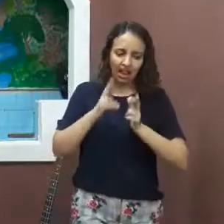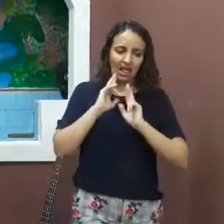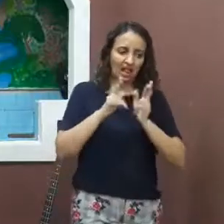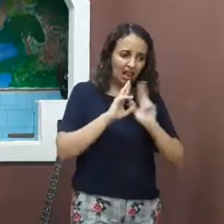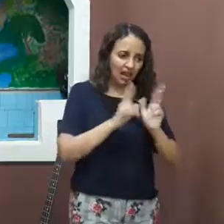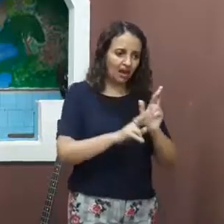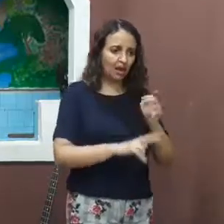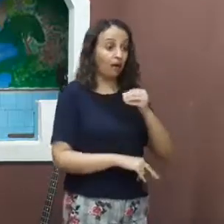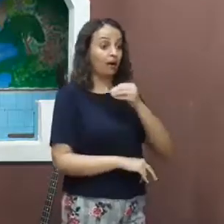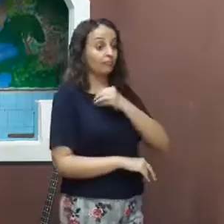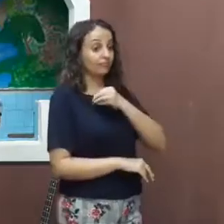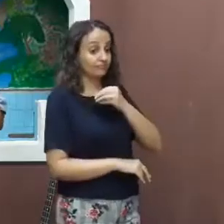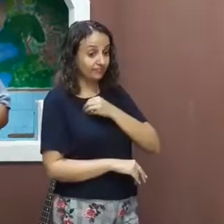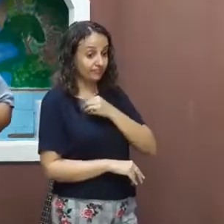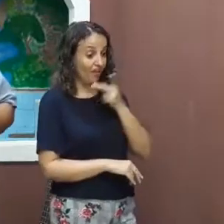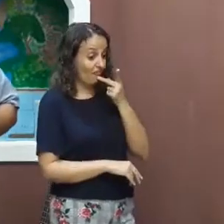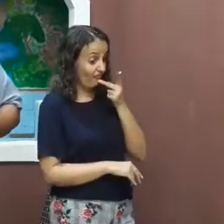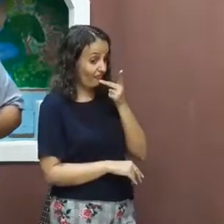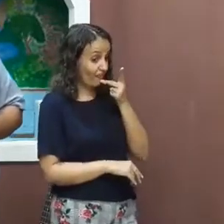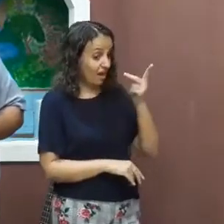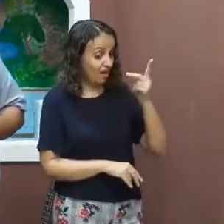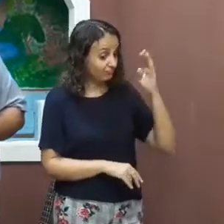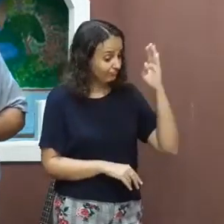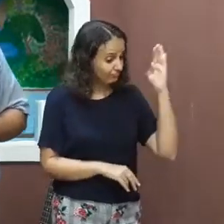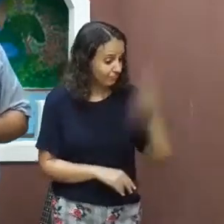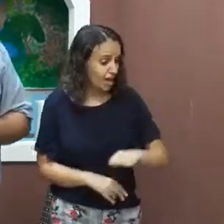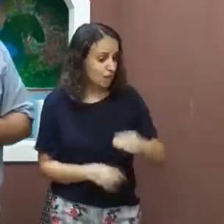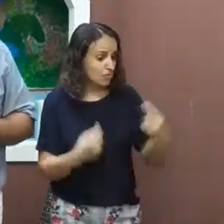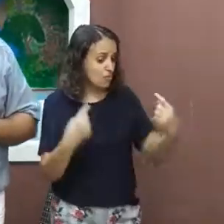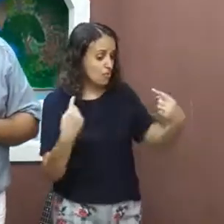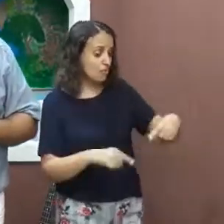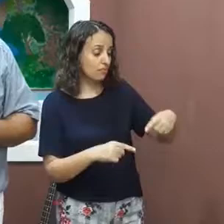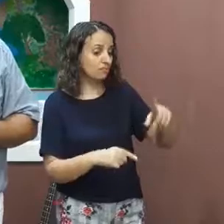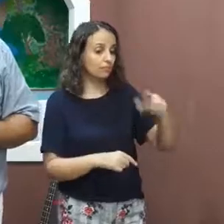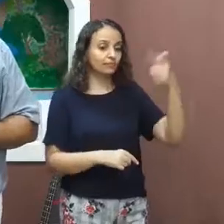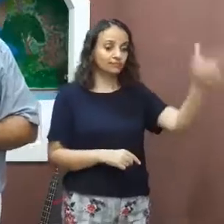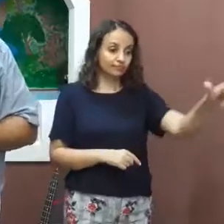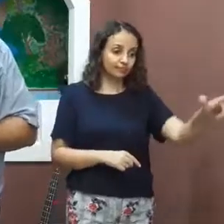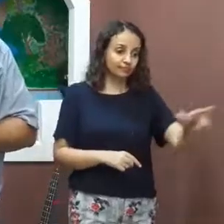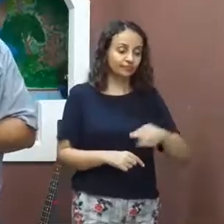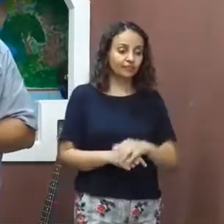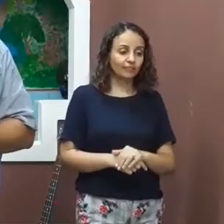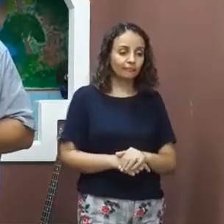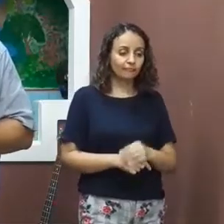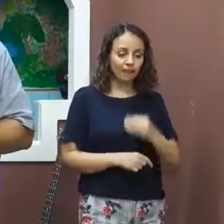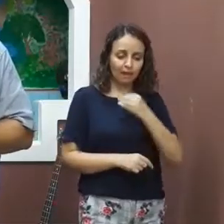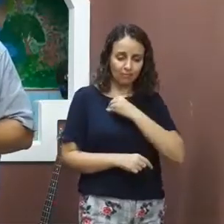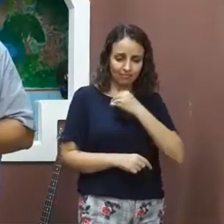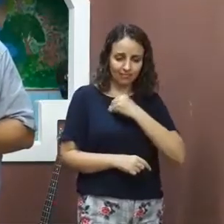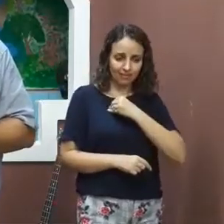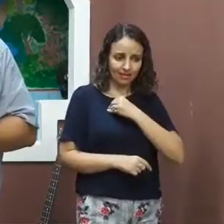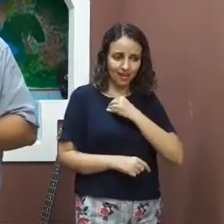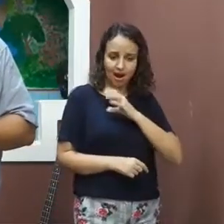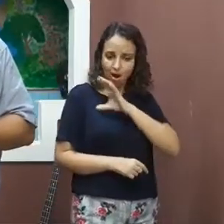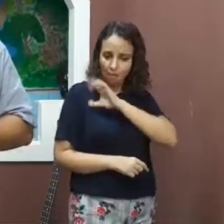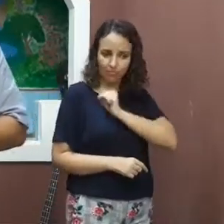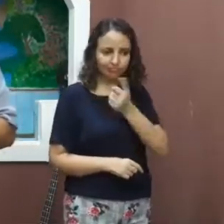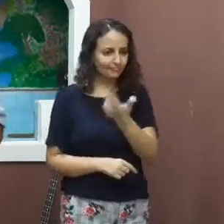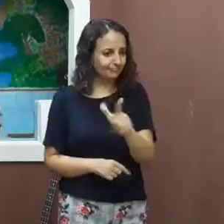pecado do falar dolosamente contra o outro, o pecado da falta de amor,